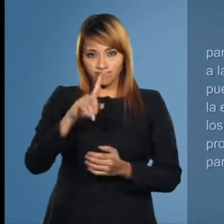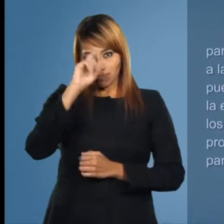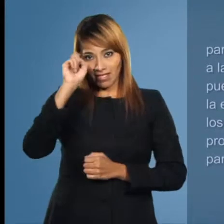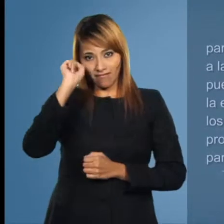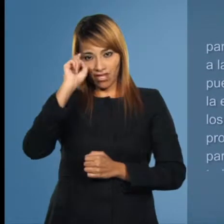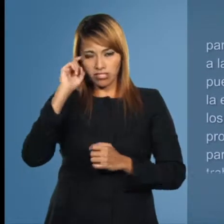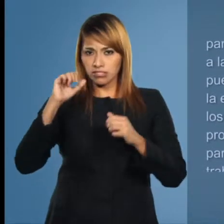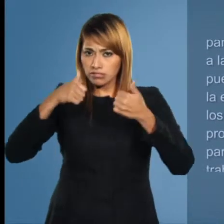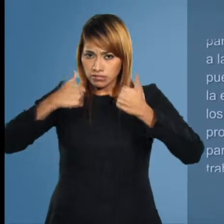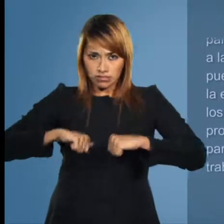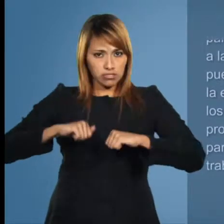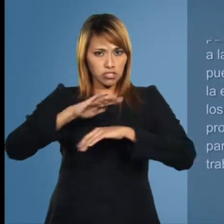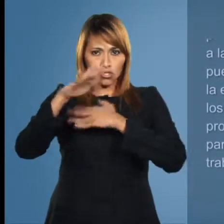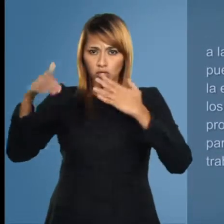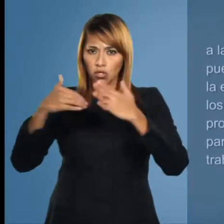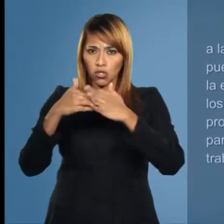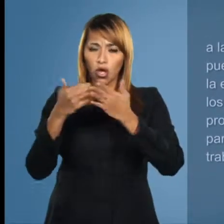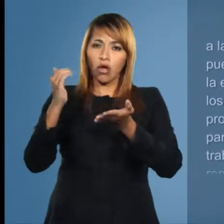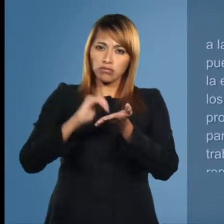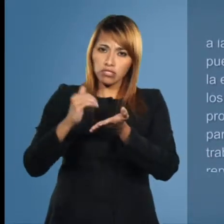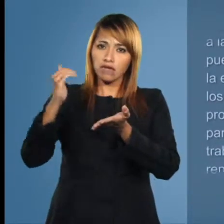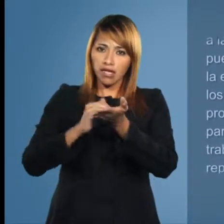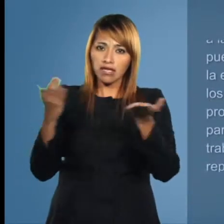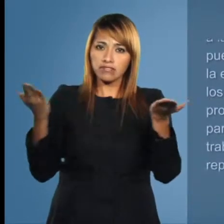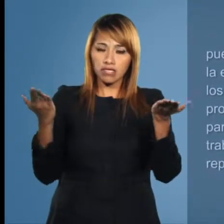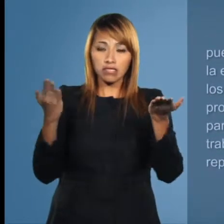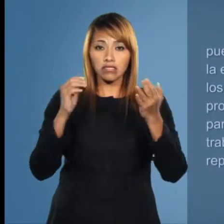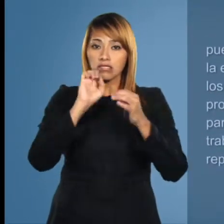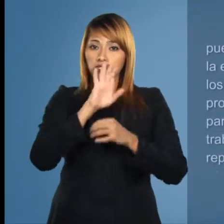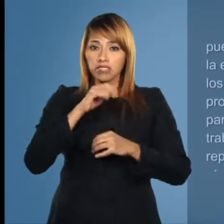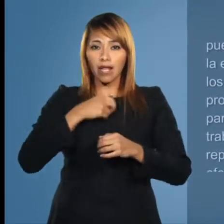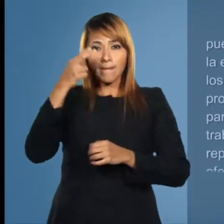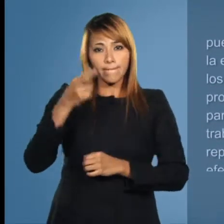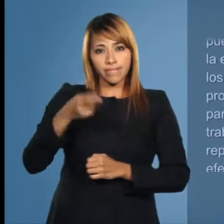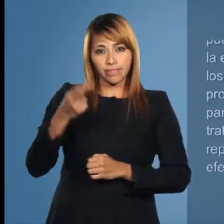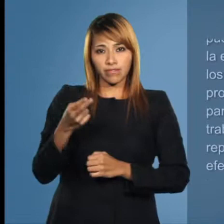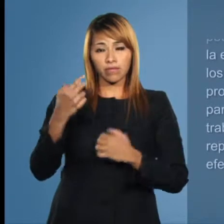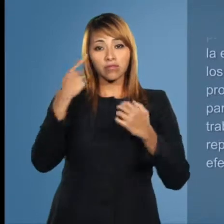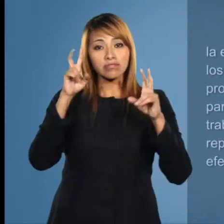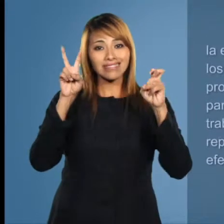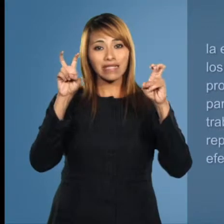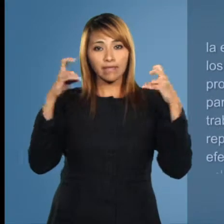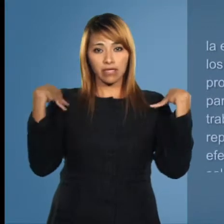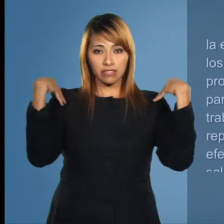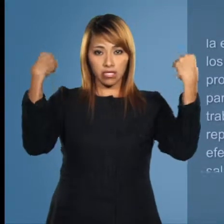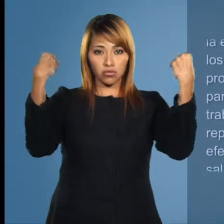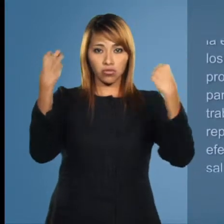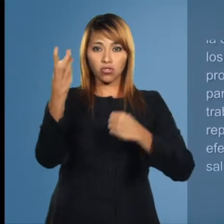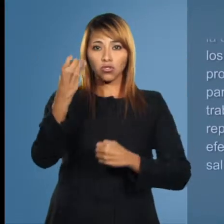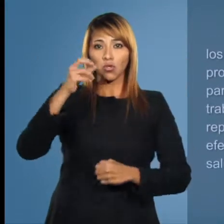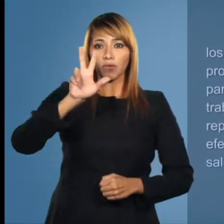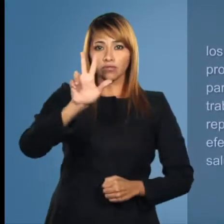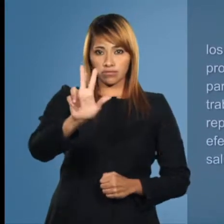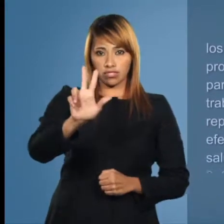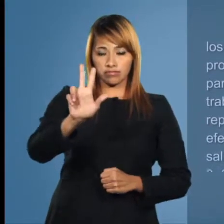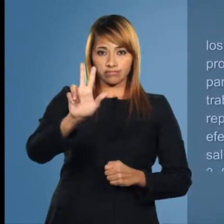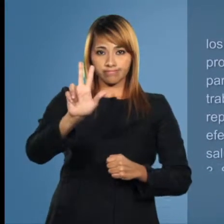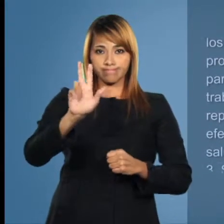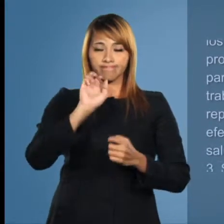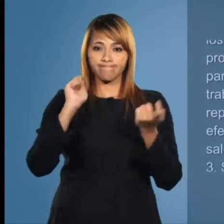atenuar el trabajo monótono y repetitivo y a reducir los efectos del mismo en la salud. 3.